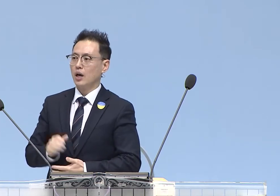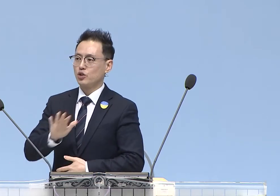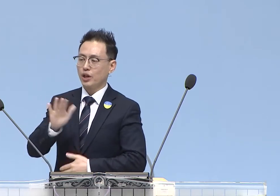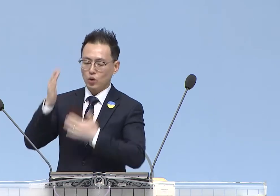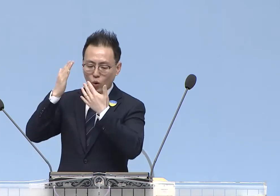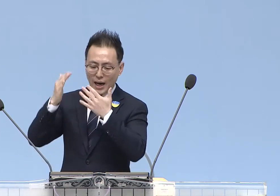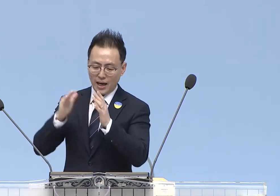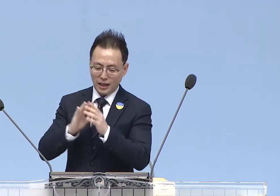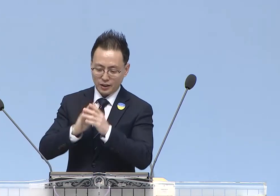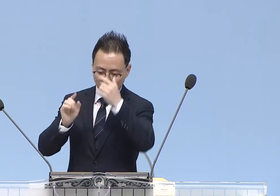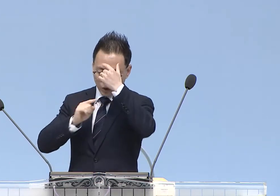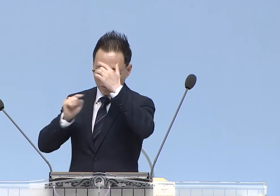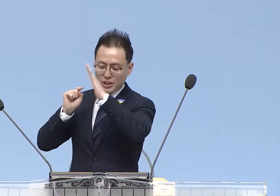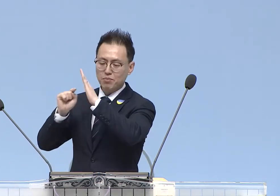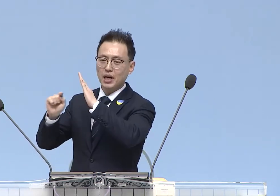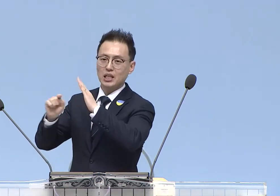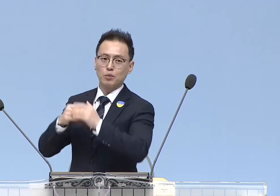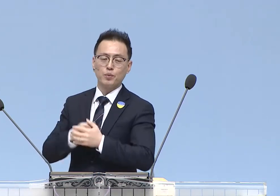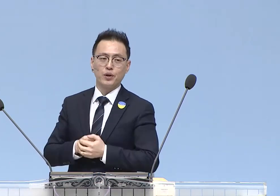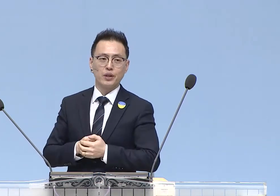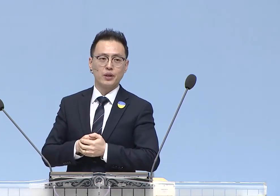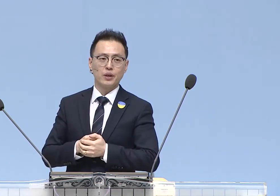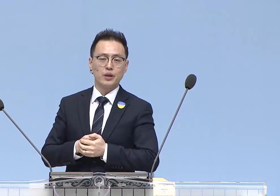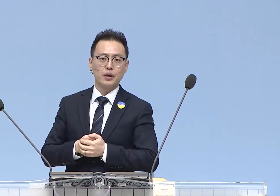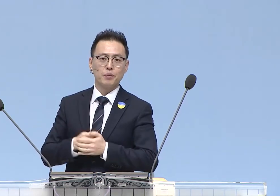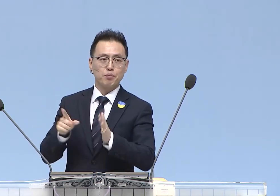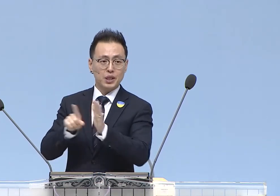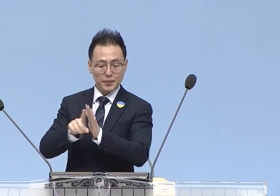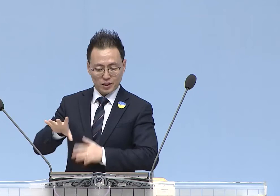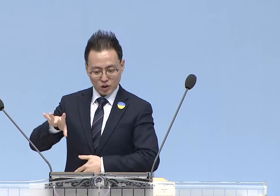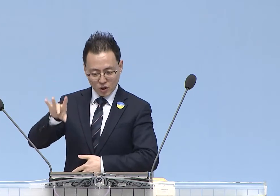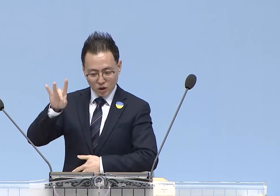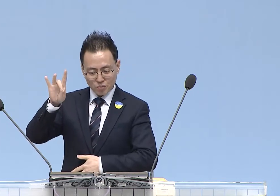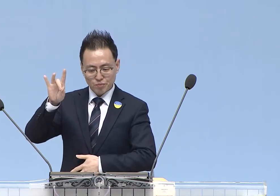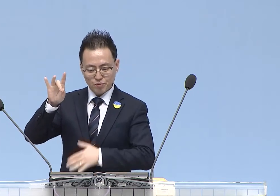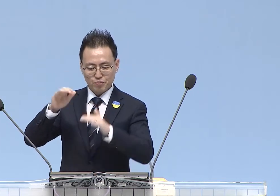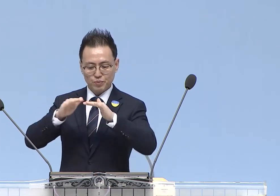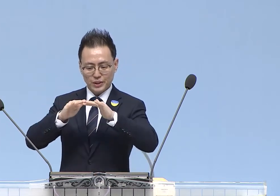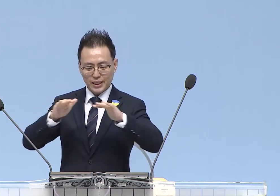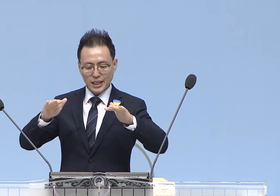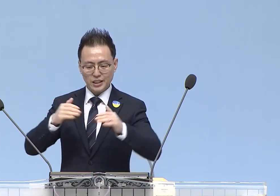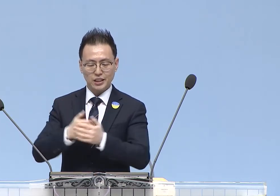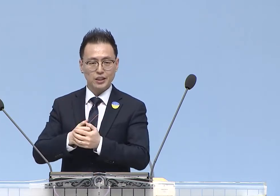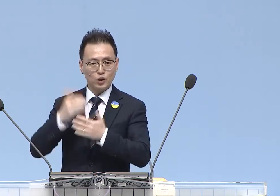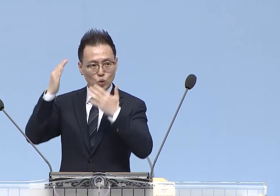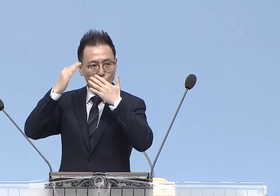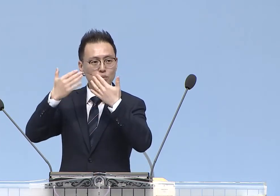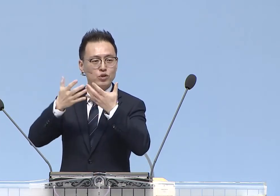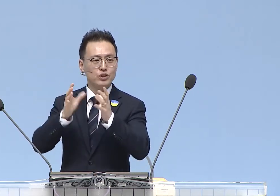저희 농아 성도님들 신방하다 보면 믿음의 처음 세대이신 농인분들의